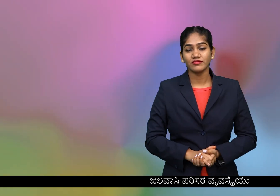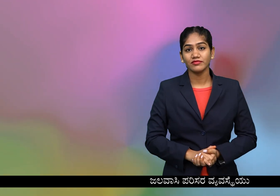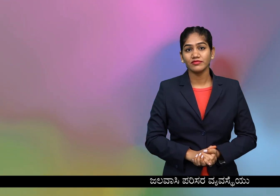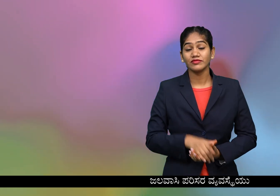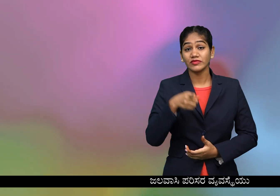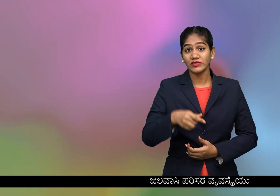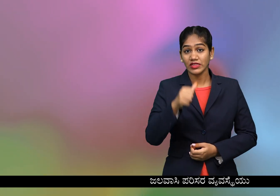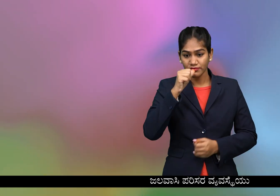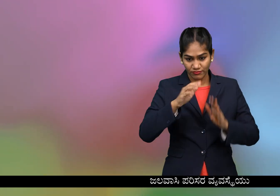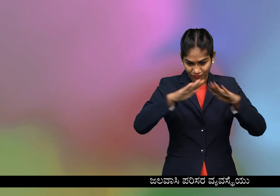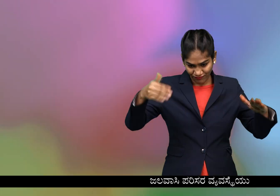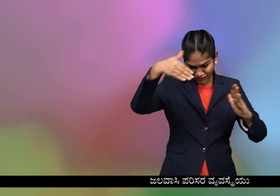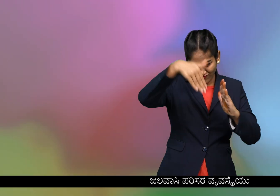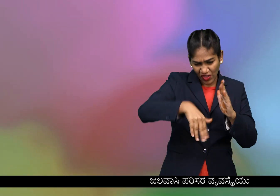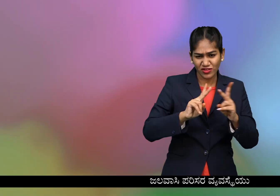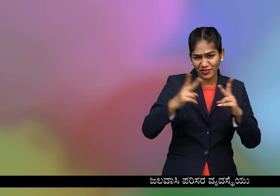ಜಲವಾಸಿ ಪರಿಸರ ವ್ಯವಸ್ಥೆಯು